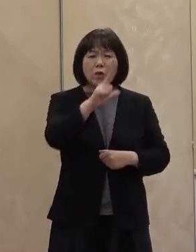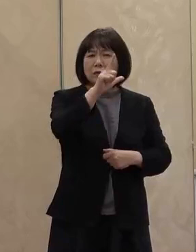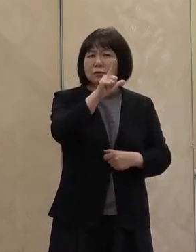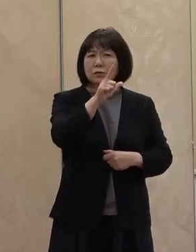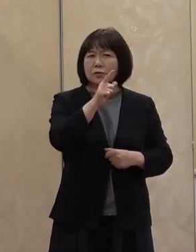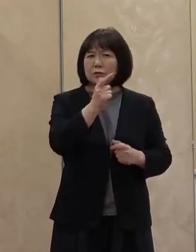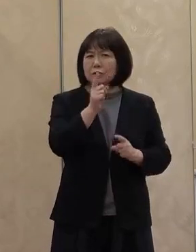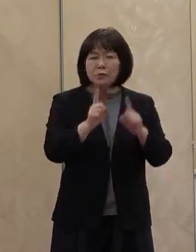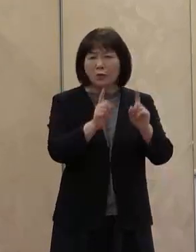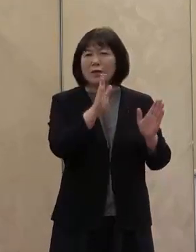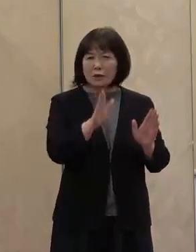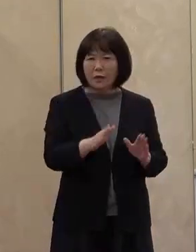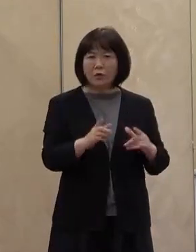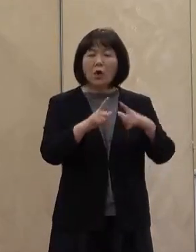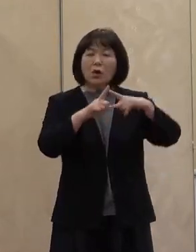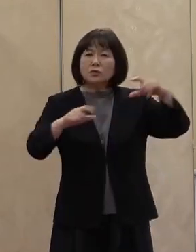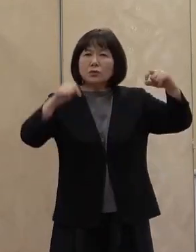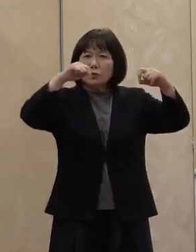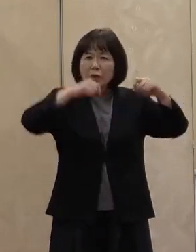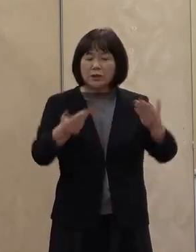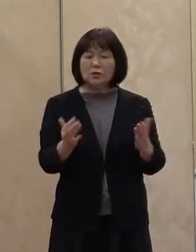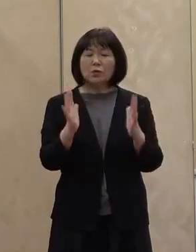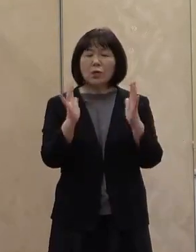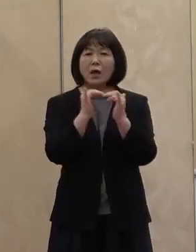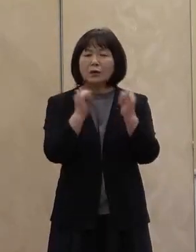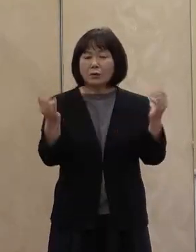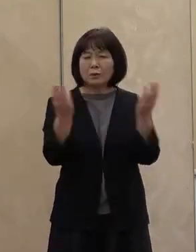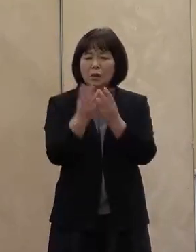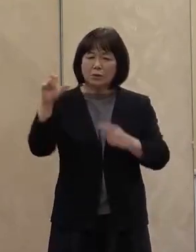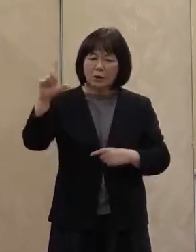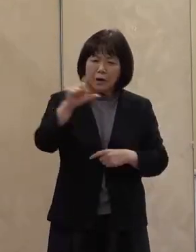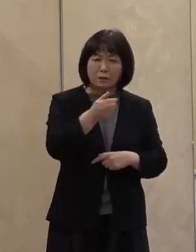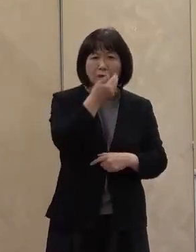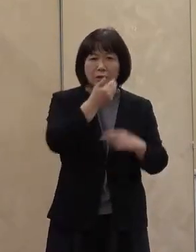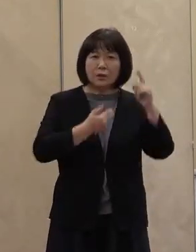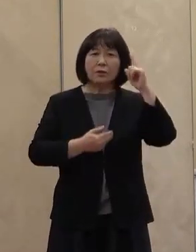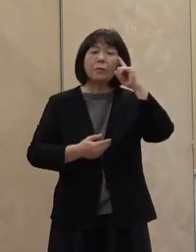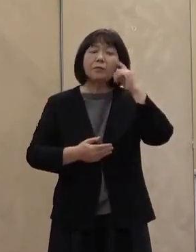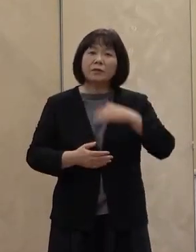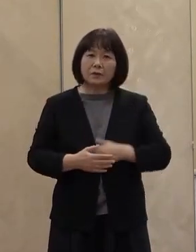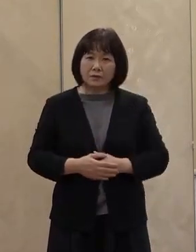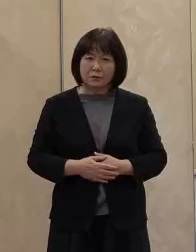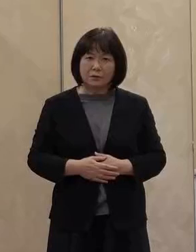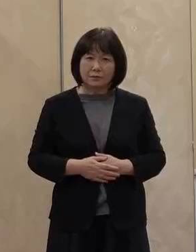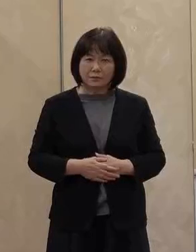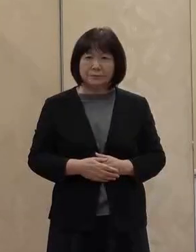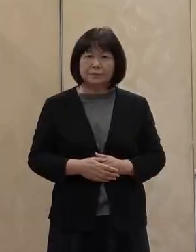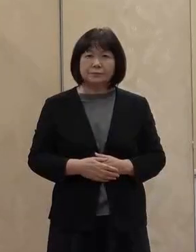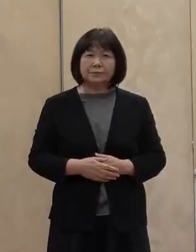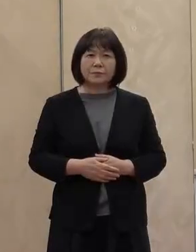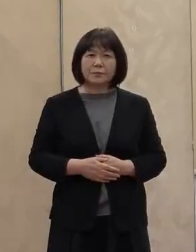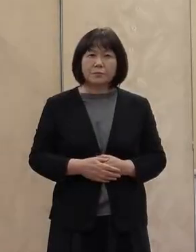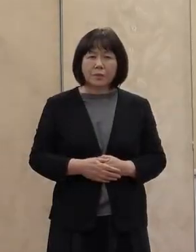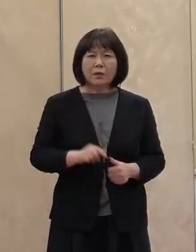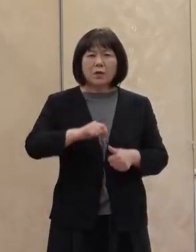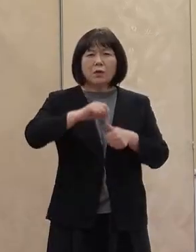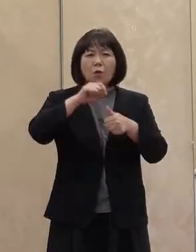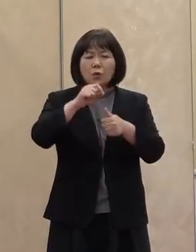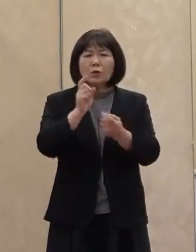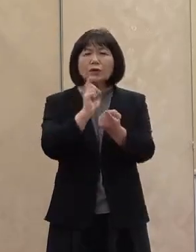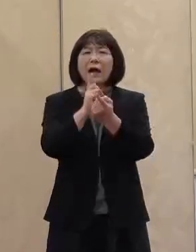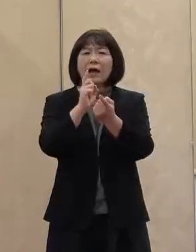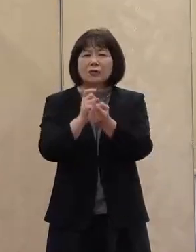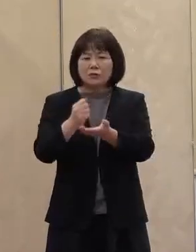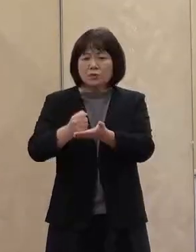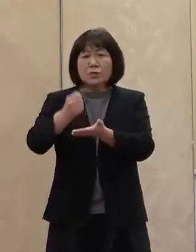に効果を上げて減らしていくかが重要だと思っています。ですので、ある意味雇用に対する基金であったり、